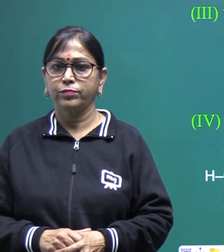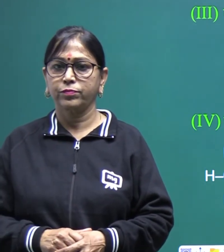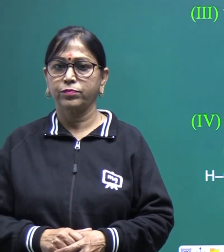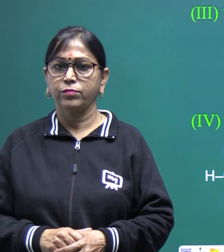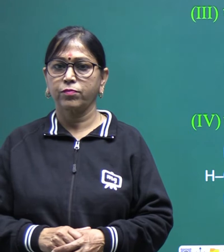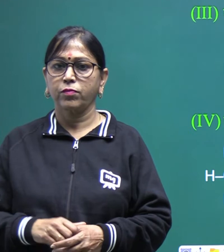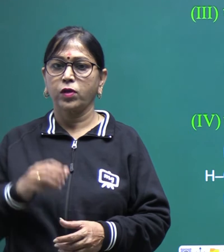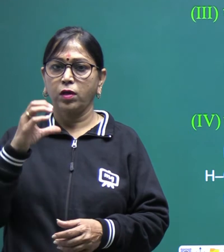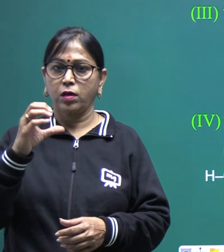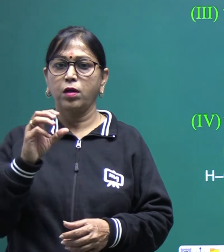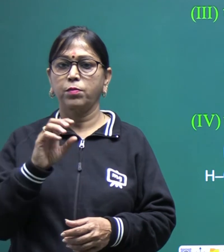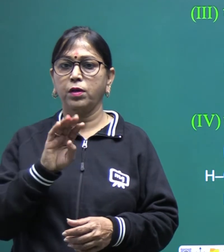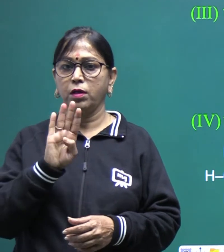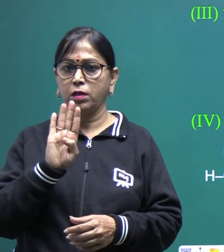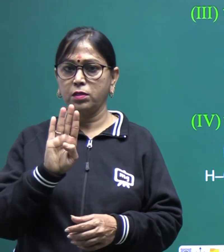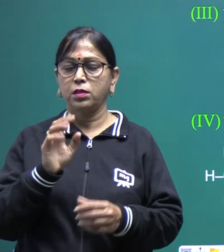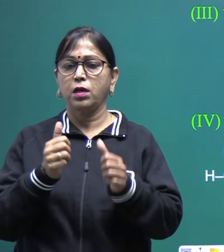कार्बन के 4 परमाणु